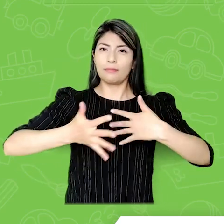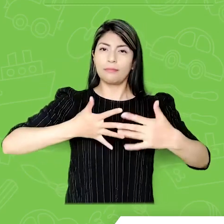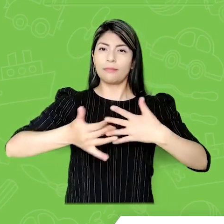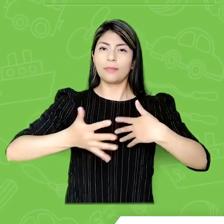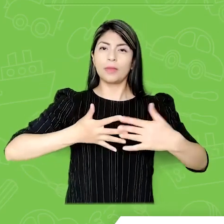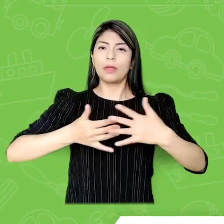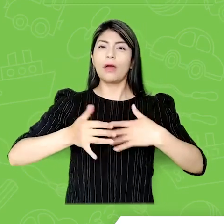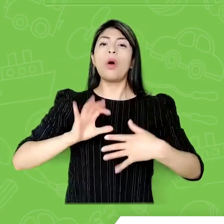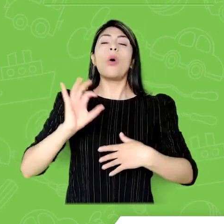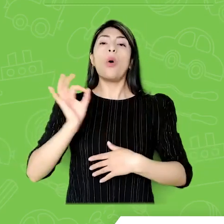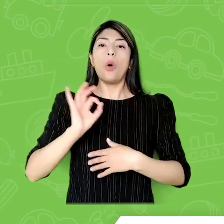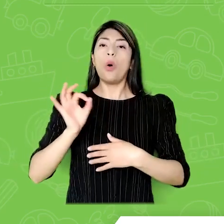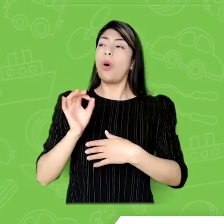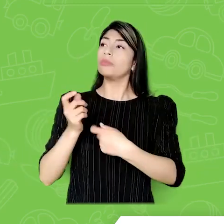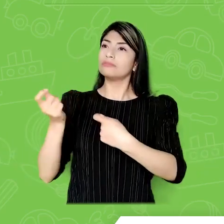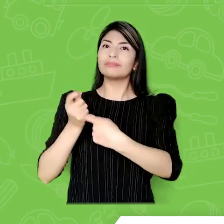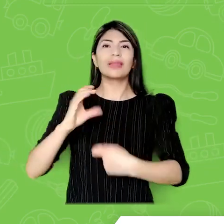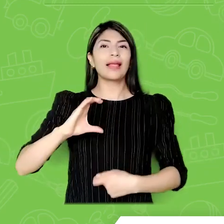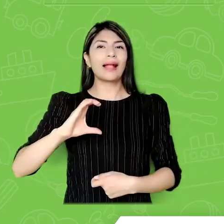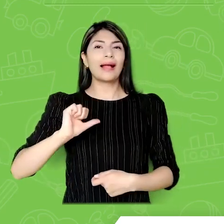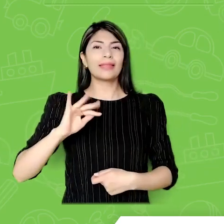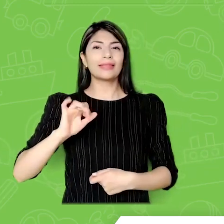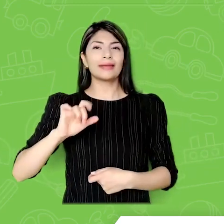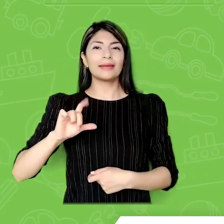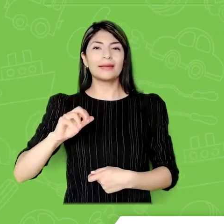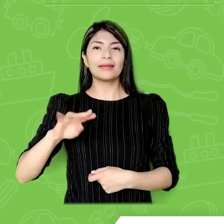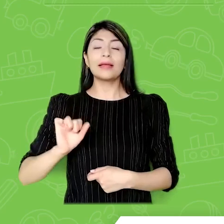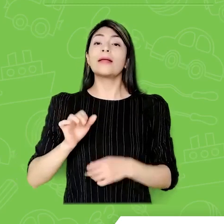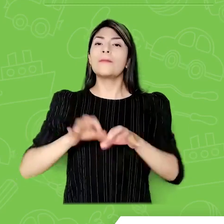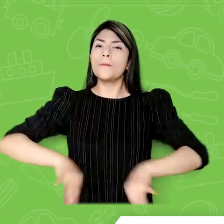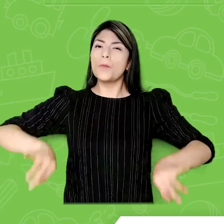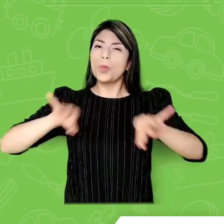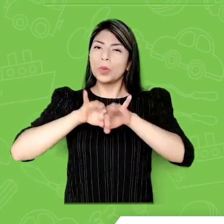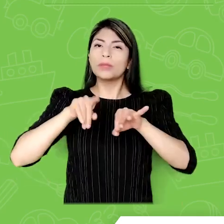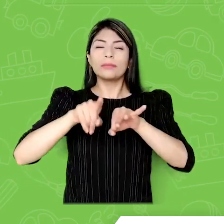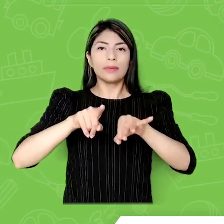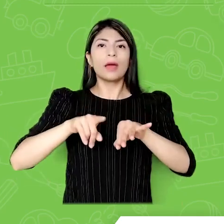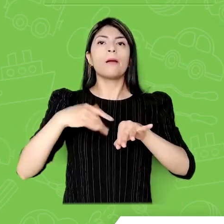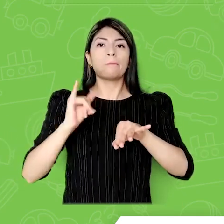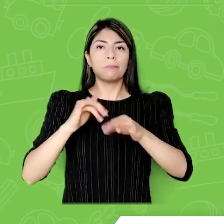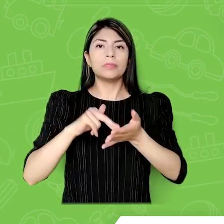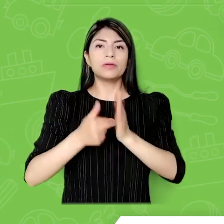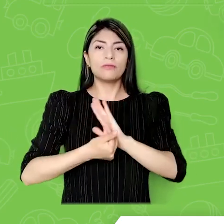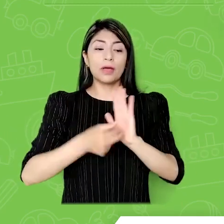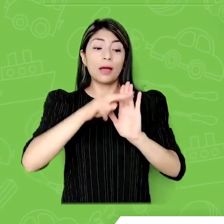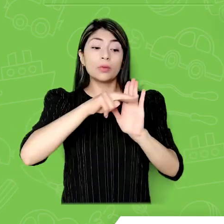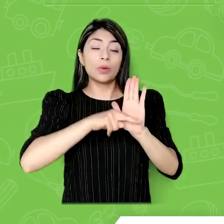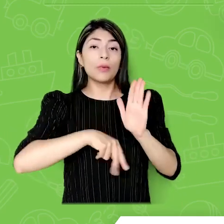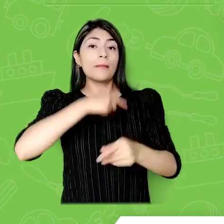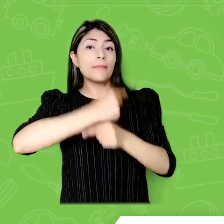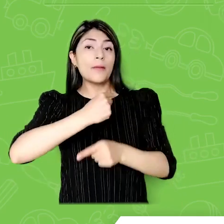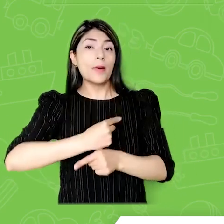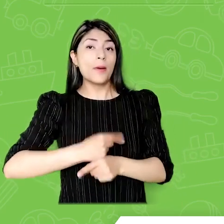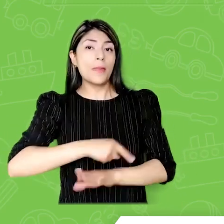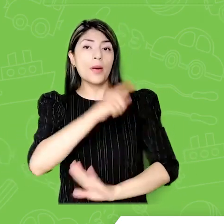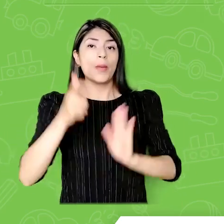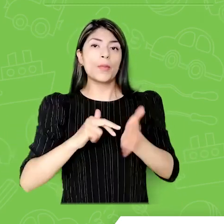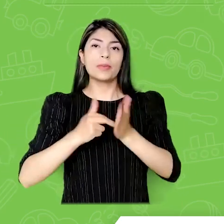residencia correspondientes, según las disposiciones de la Oficina de Control de Circulación y